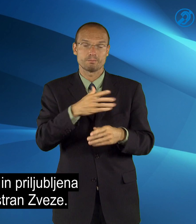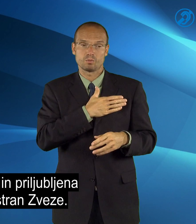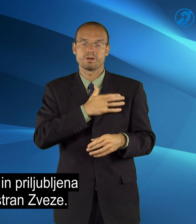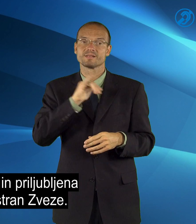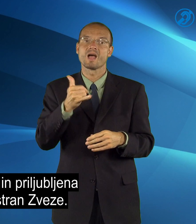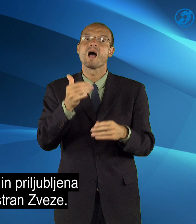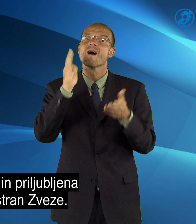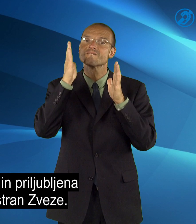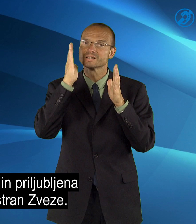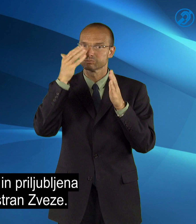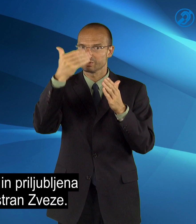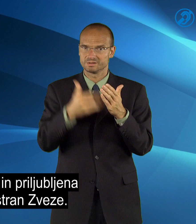zveze.